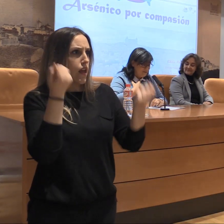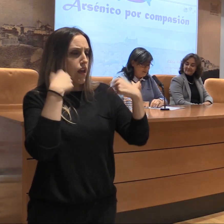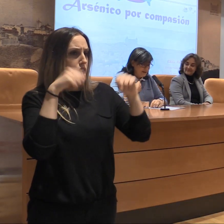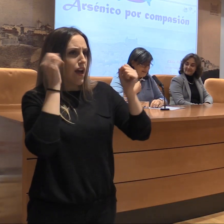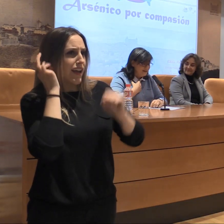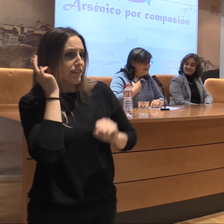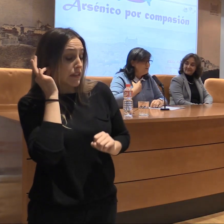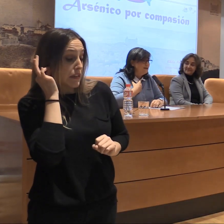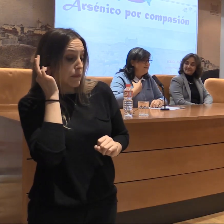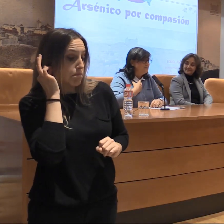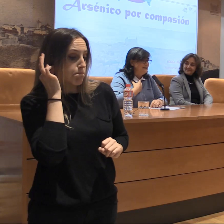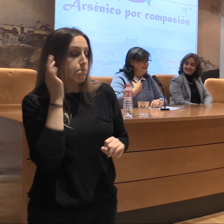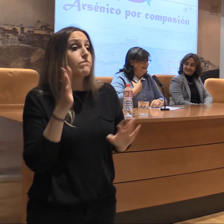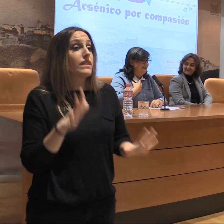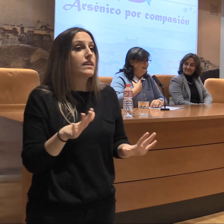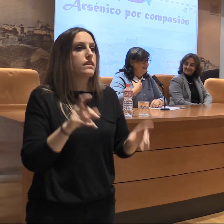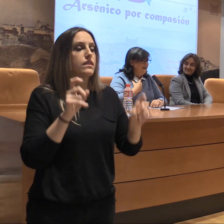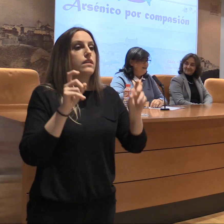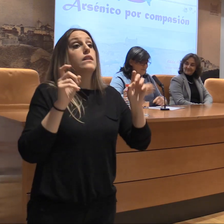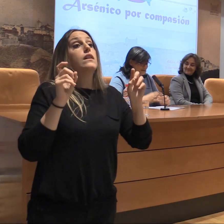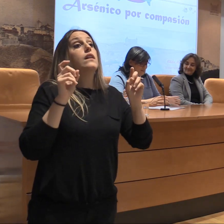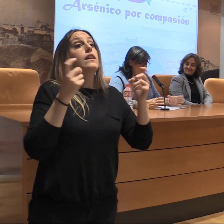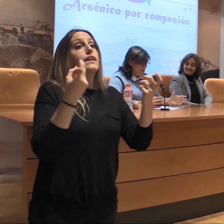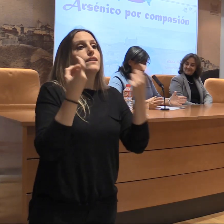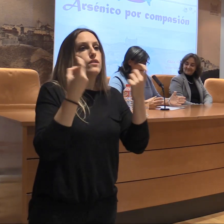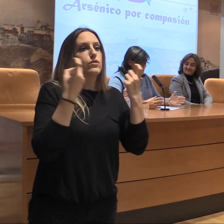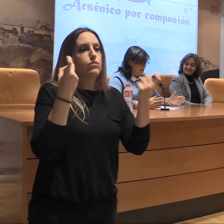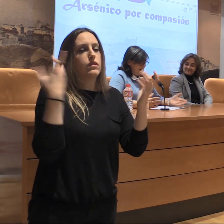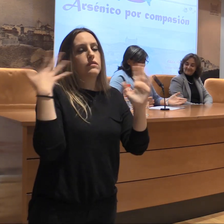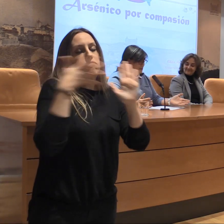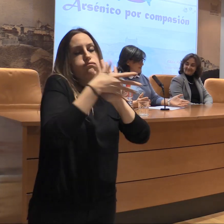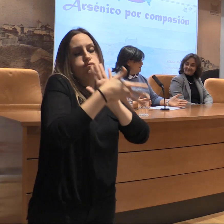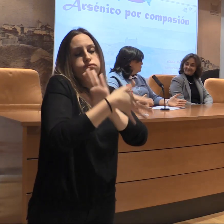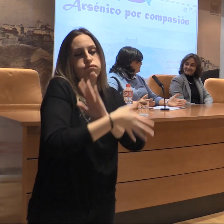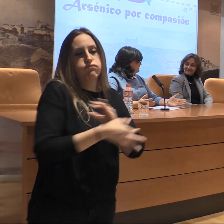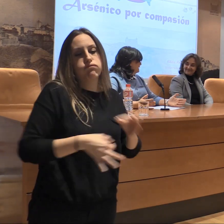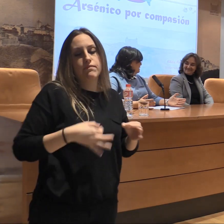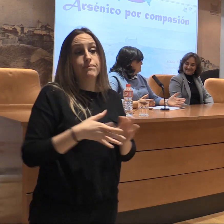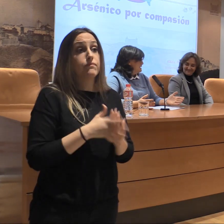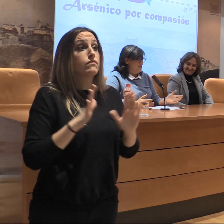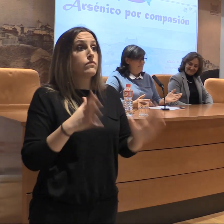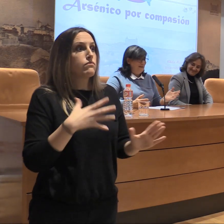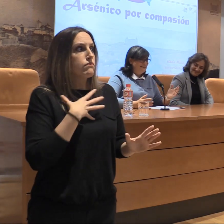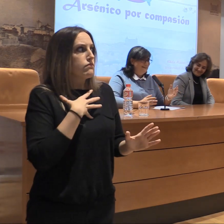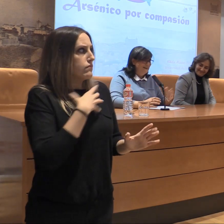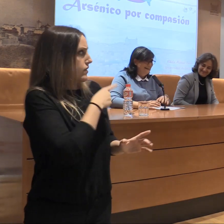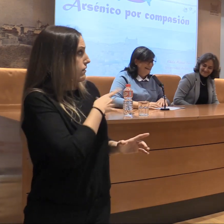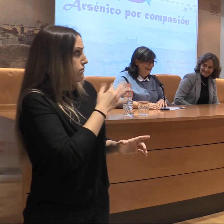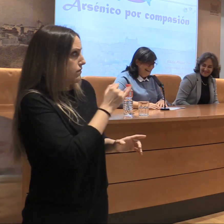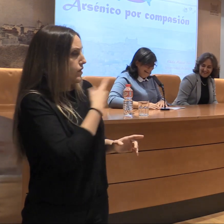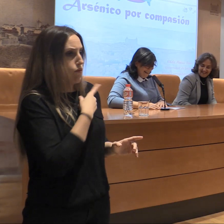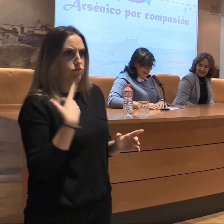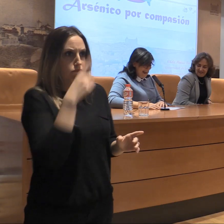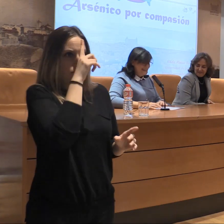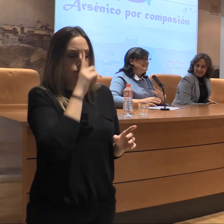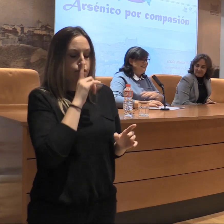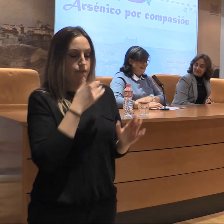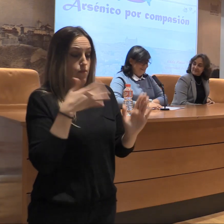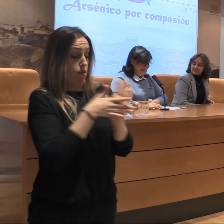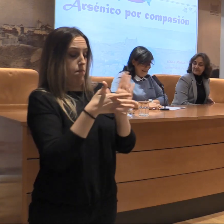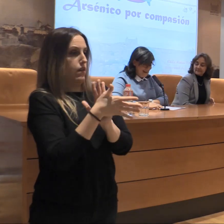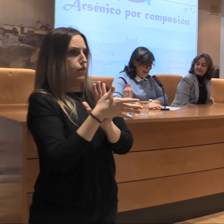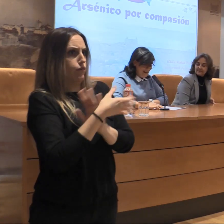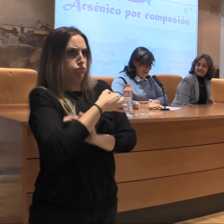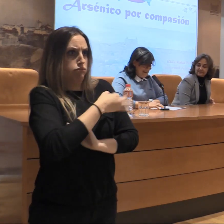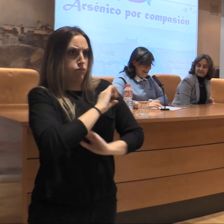actriz aficionada y estudiante perenne. Y a mí es que me emociona porque se puede tener un perfil más completo. Y es